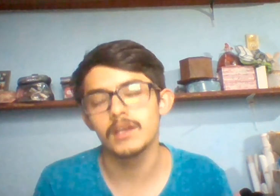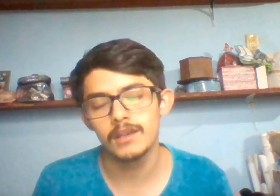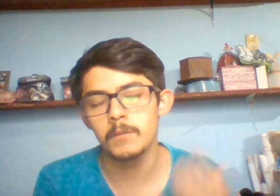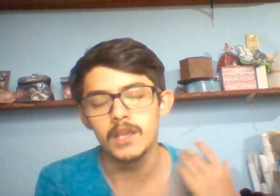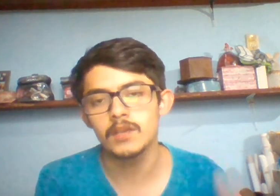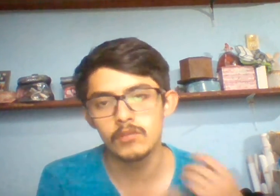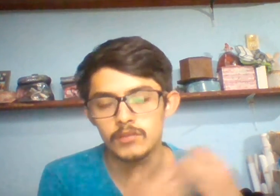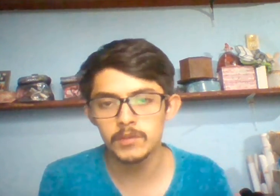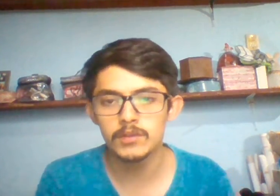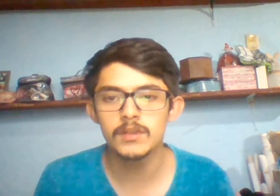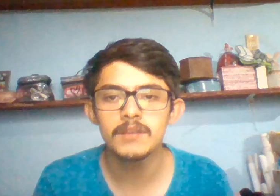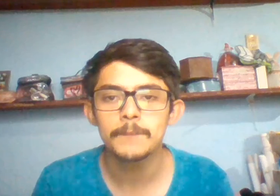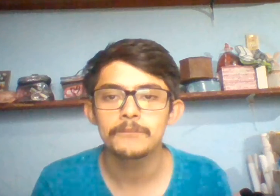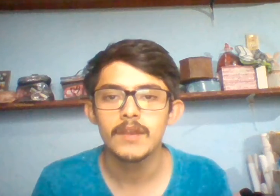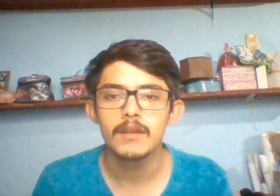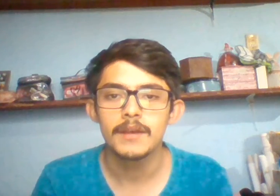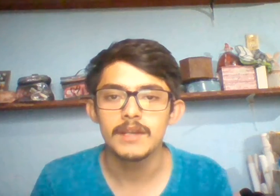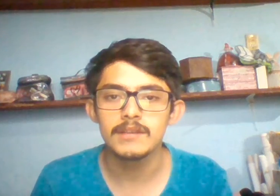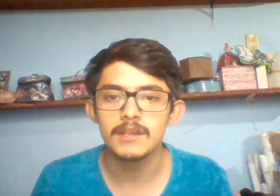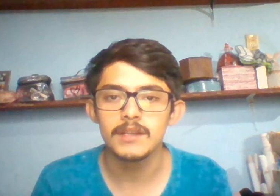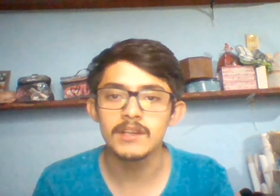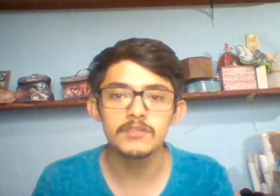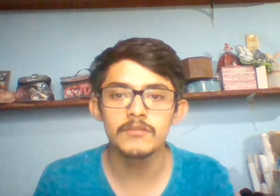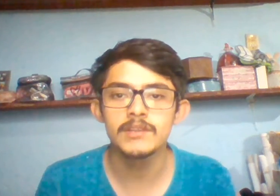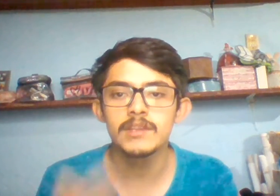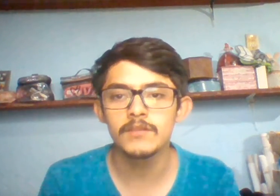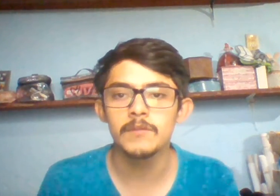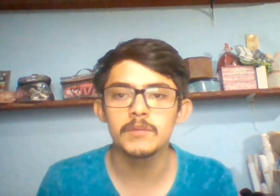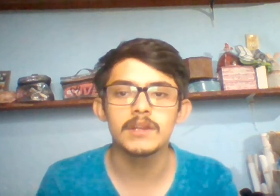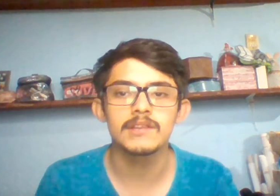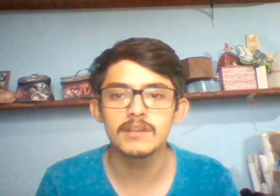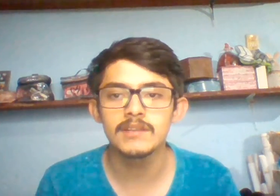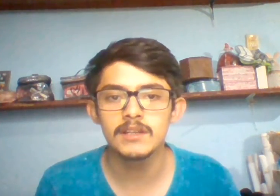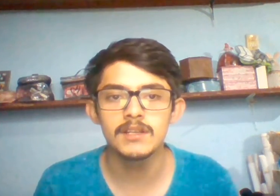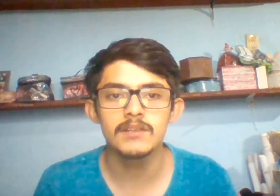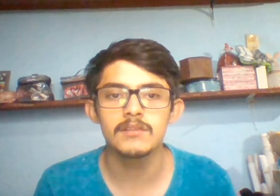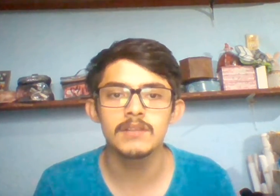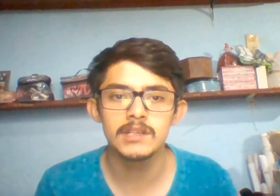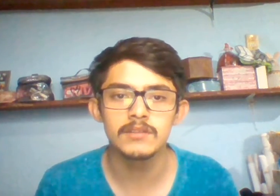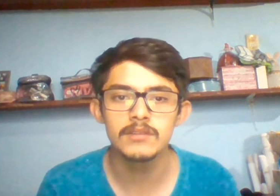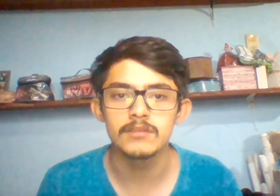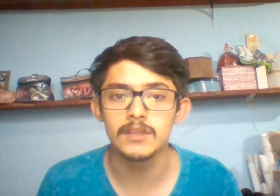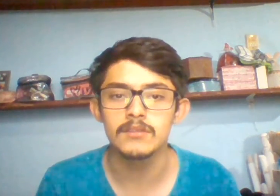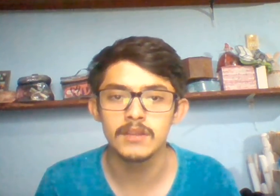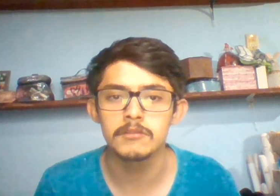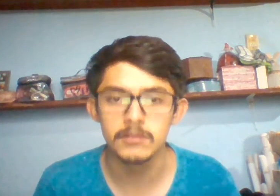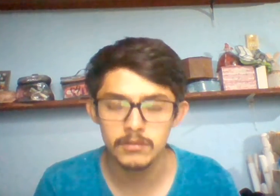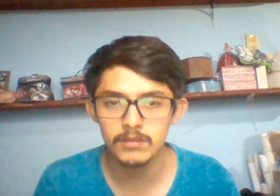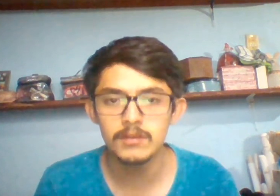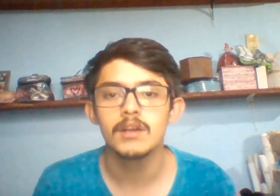de vehículos o motores. Ejerce una fuerza de FEM sobre las cargas eléctricas o electrones contenidos en un conductor.